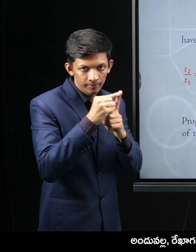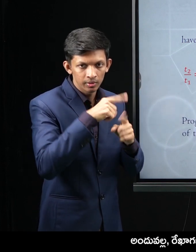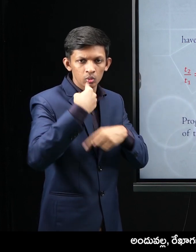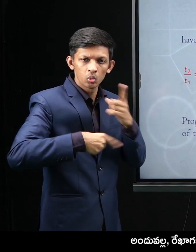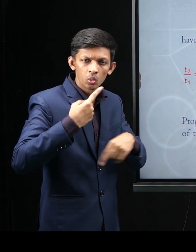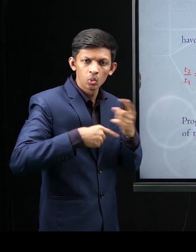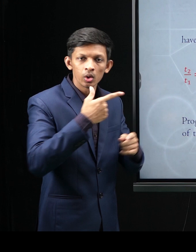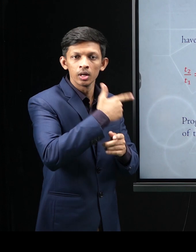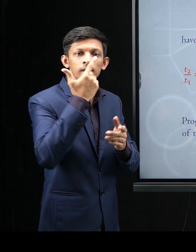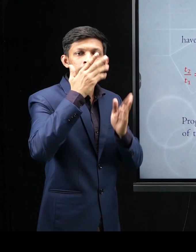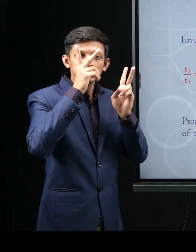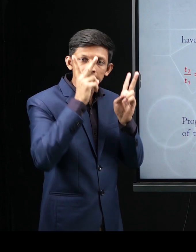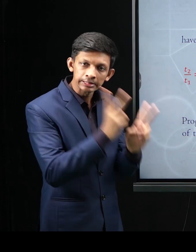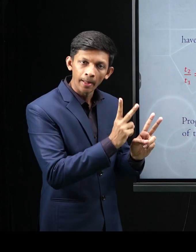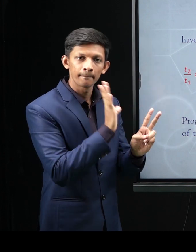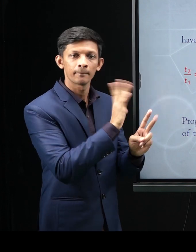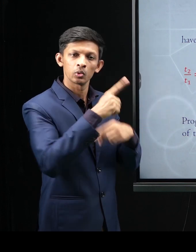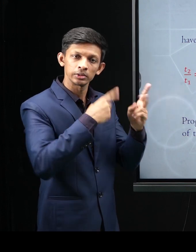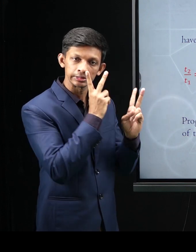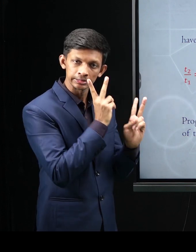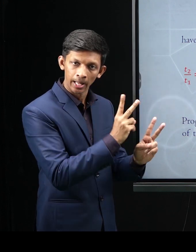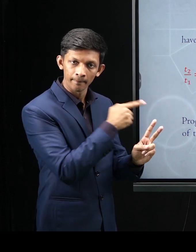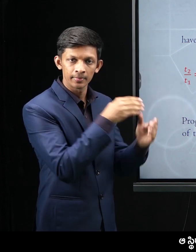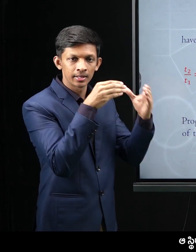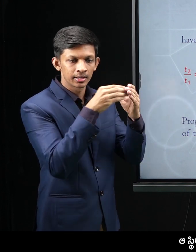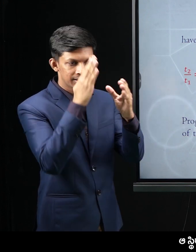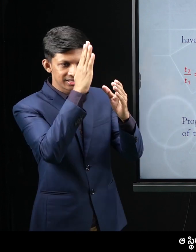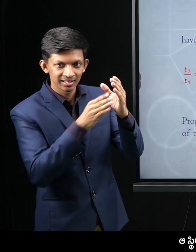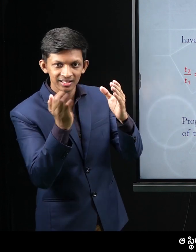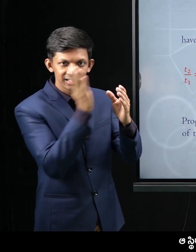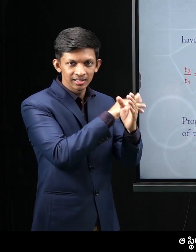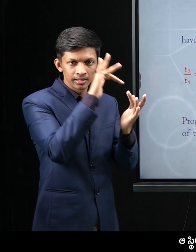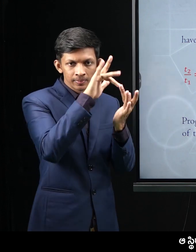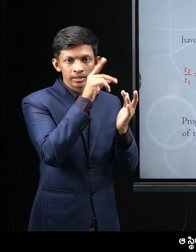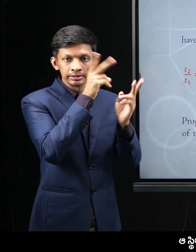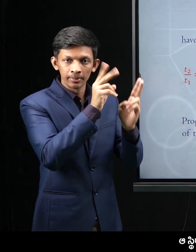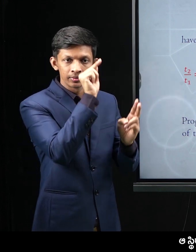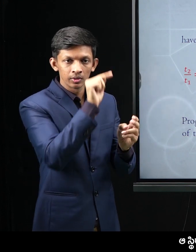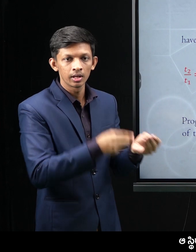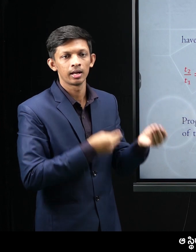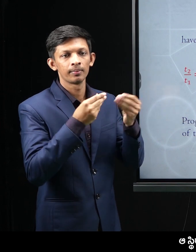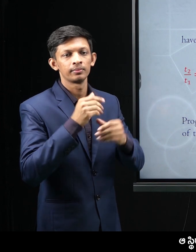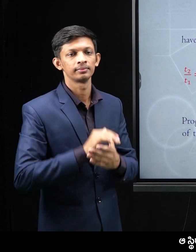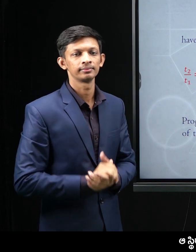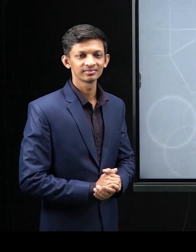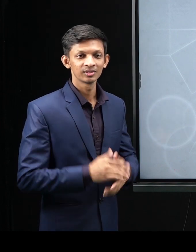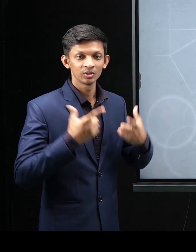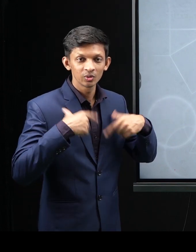నిష్పత్తి ఎల్లప్పుడూ స్థిరంగా ఉంటుంది మరియు ఆ స్థిరాంకం ఇచ్చిన పురోగతి యొక్క సాధారణ నిష్పత్తి. ఉదాహరణ